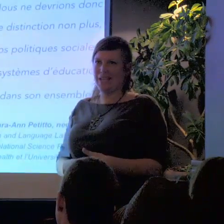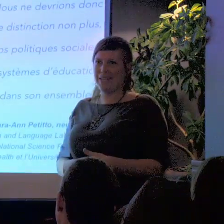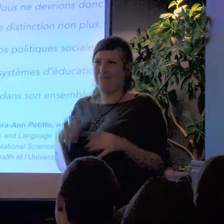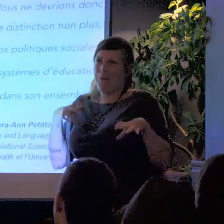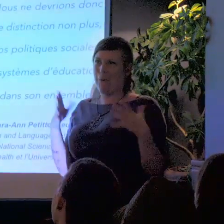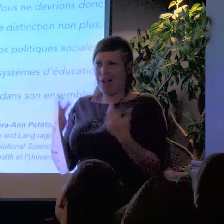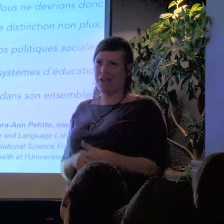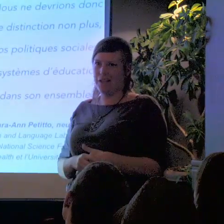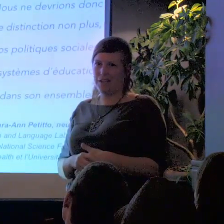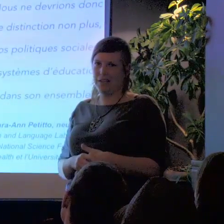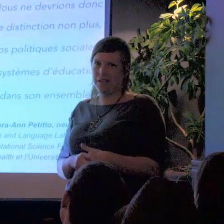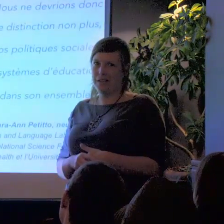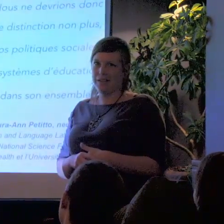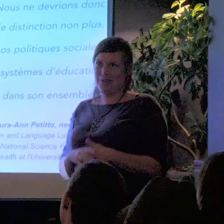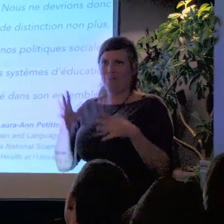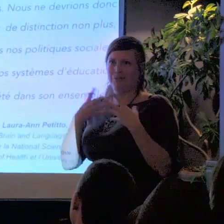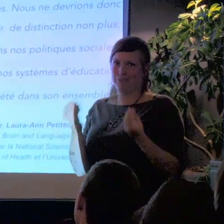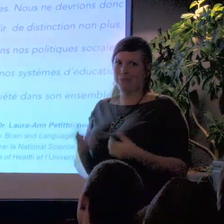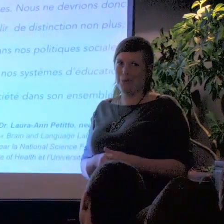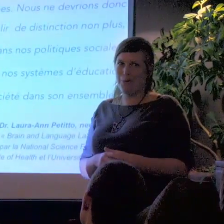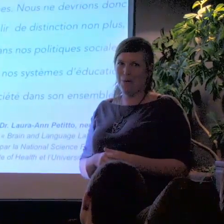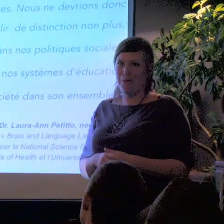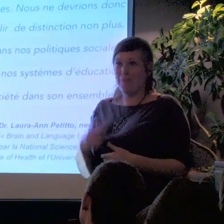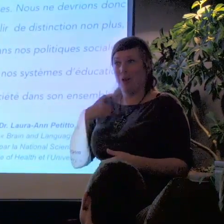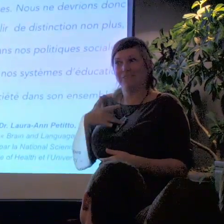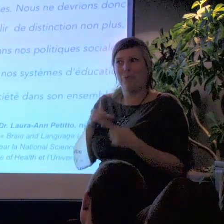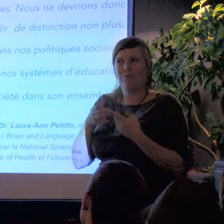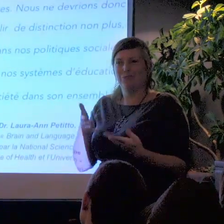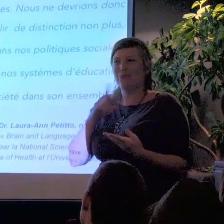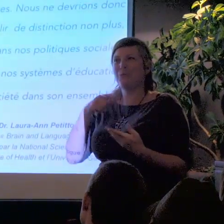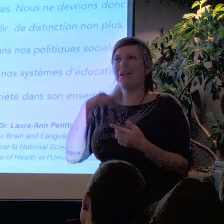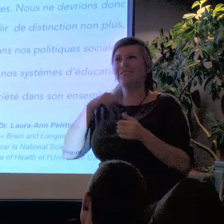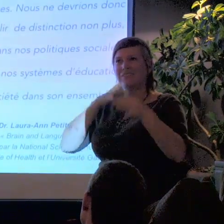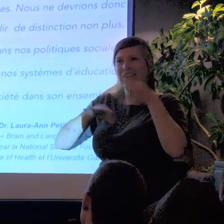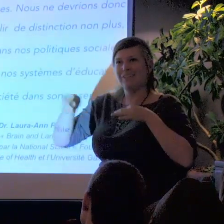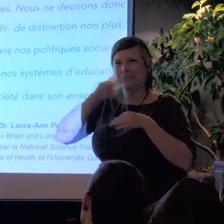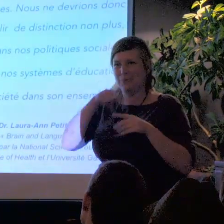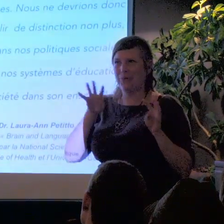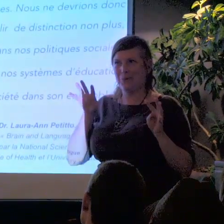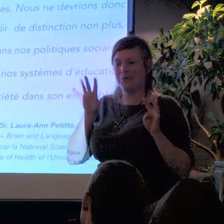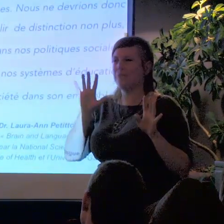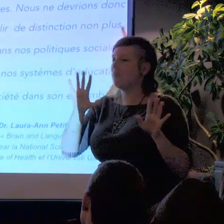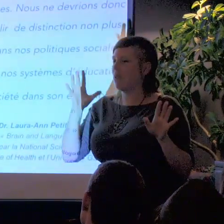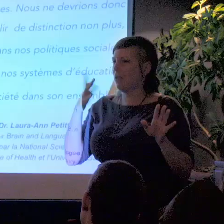Je pense qu'il y a eu beaucoup d'échanges pendant une heure. Alors, je me demande, bon, qu'est-ce qu'on fait?